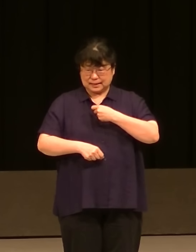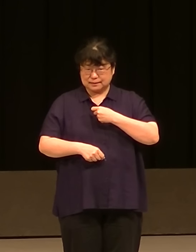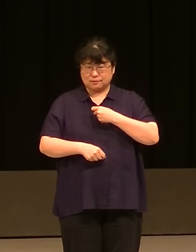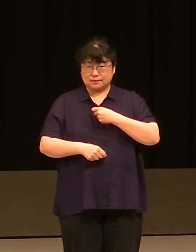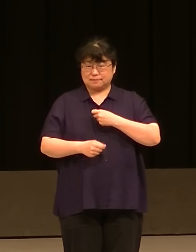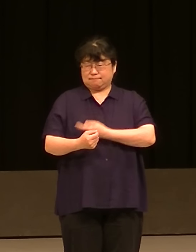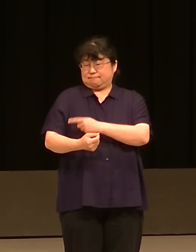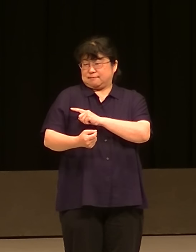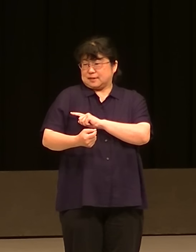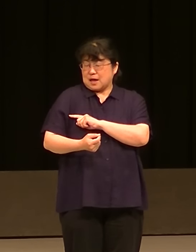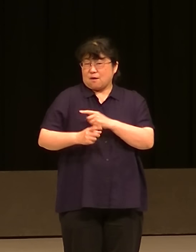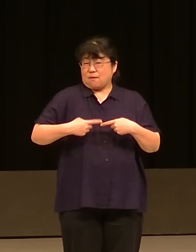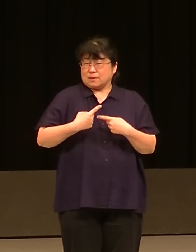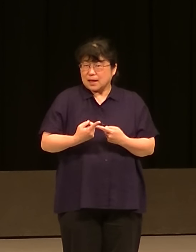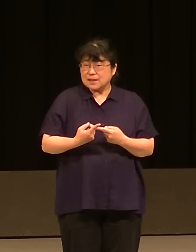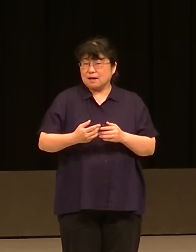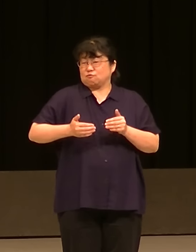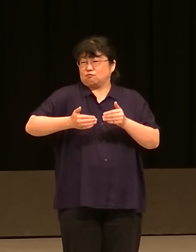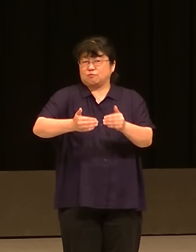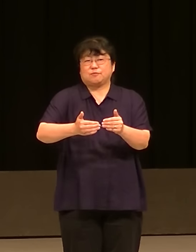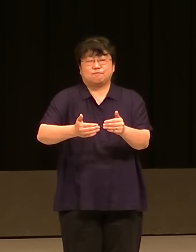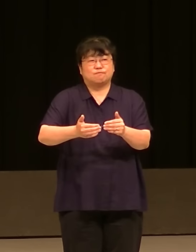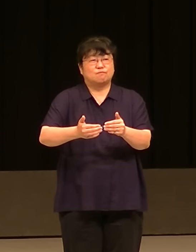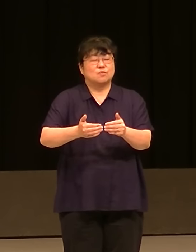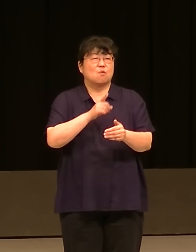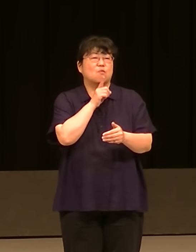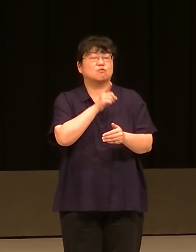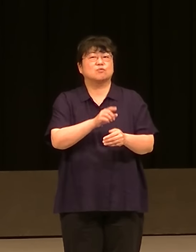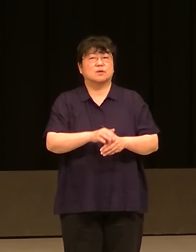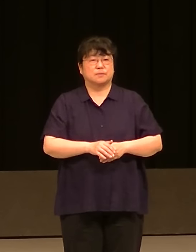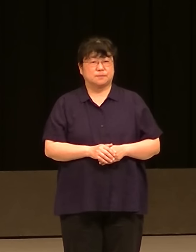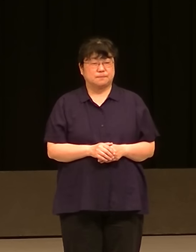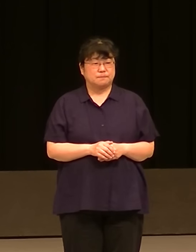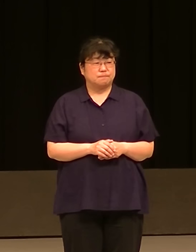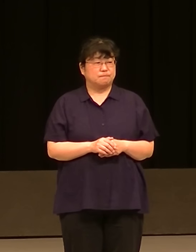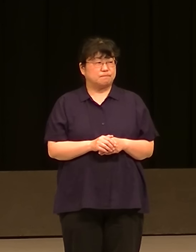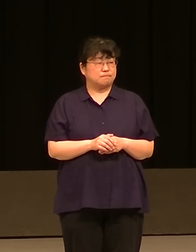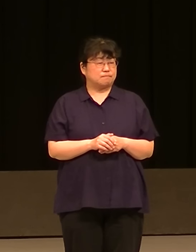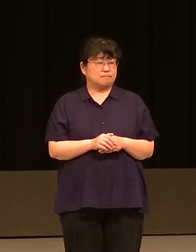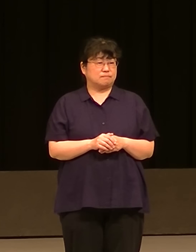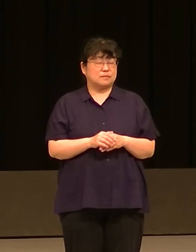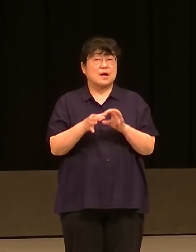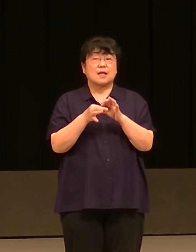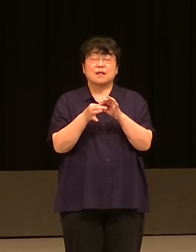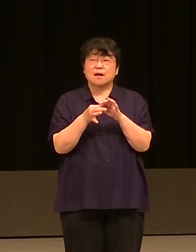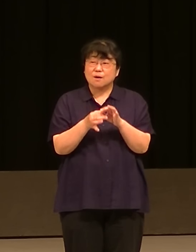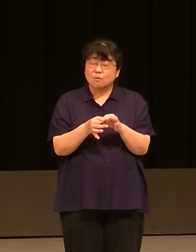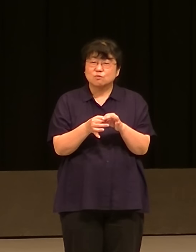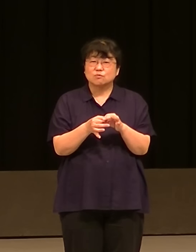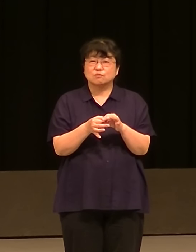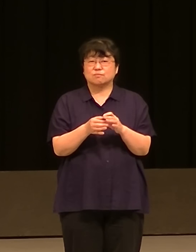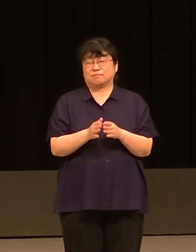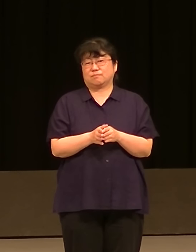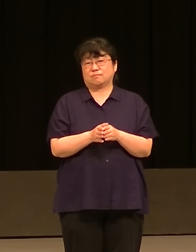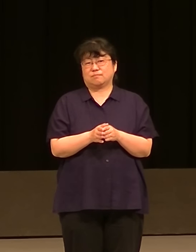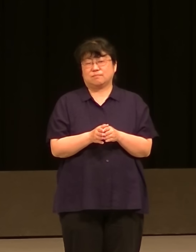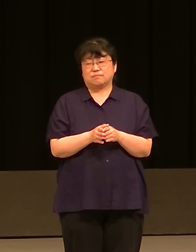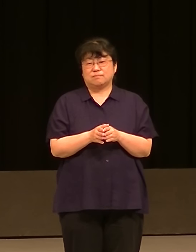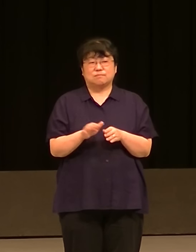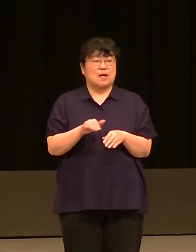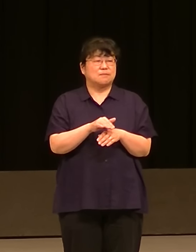力いっぱい進むということを言っているわけでございますので、だからこそ武力による威